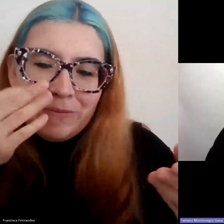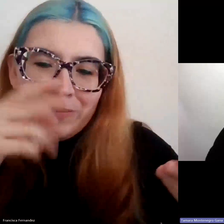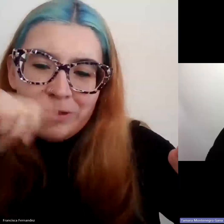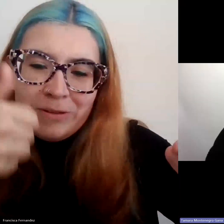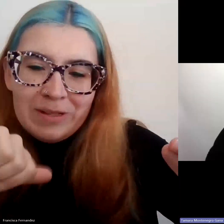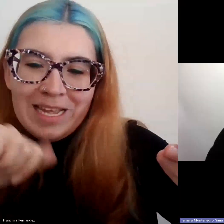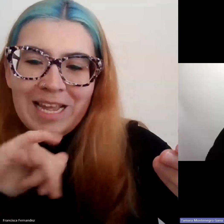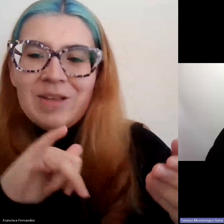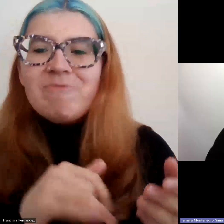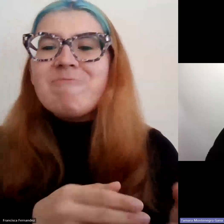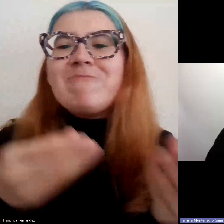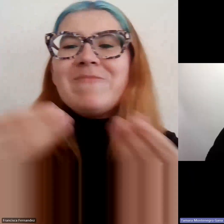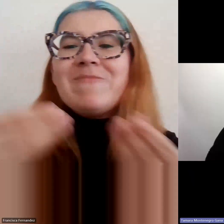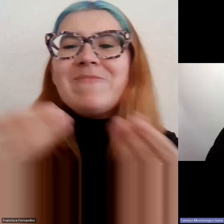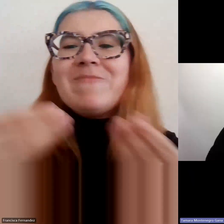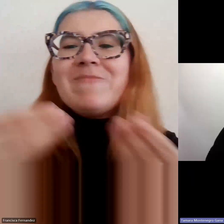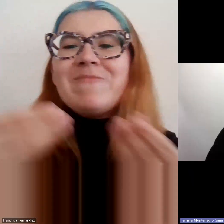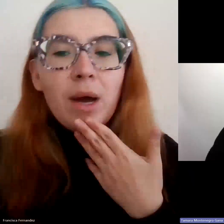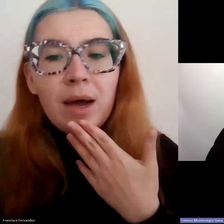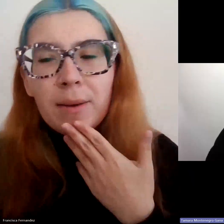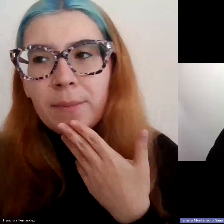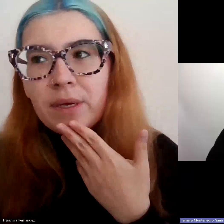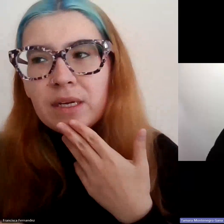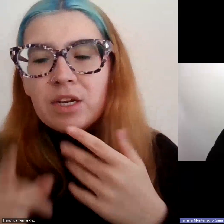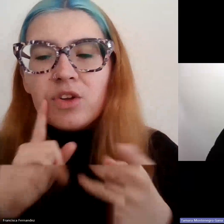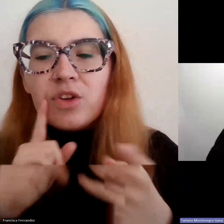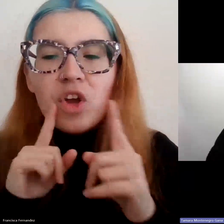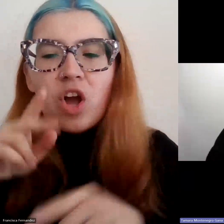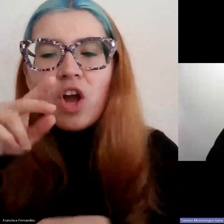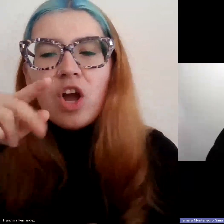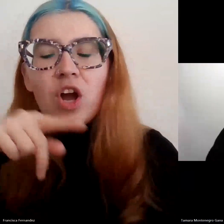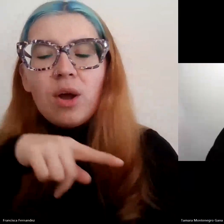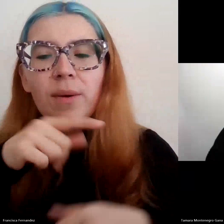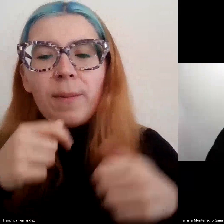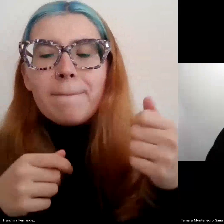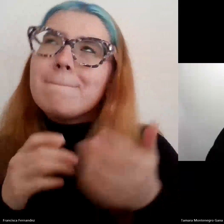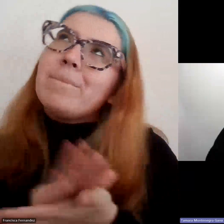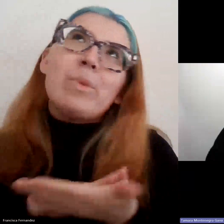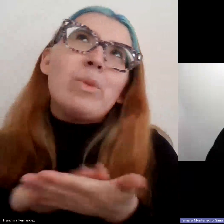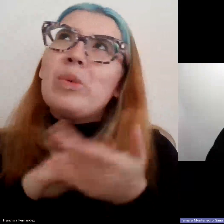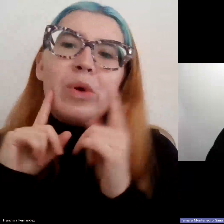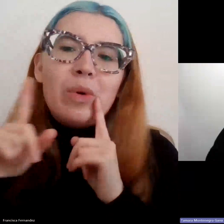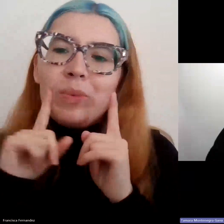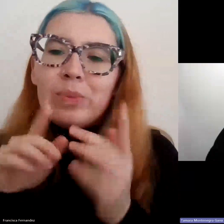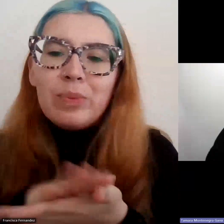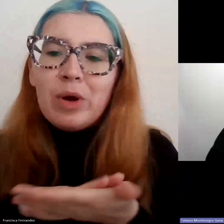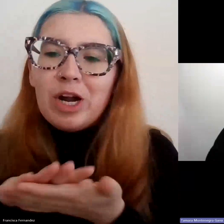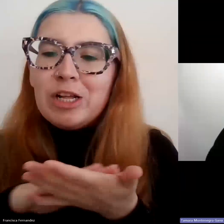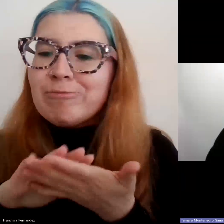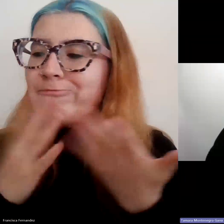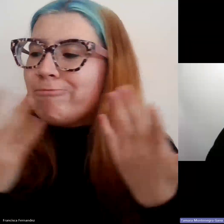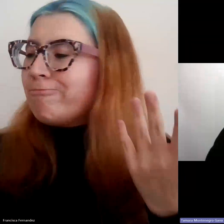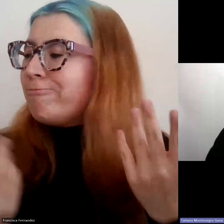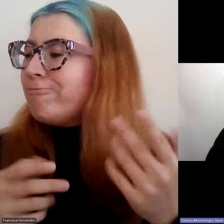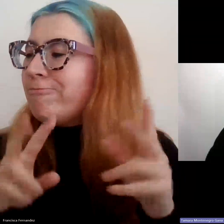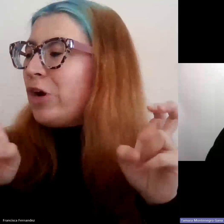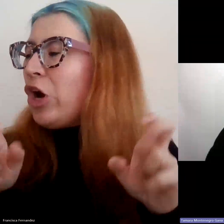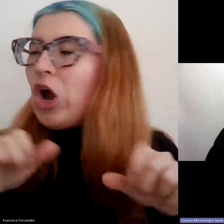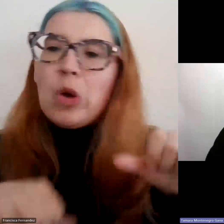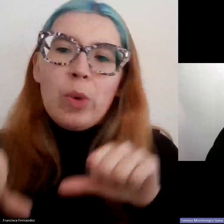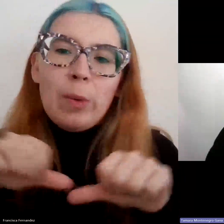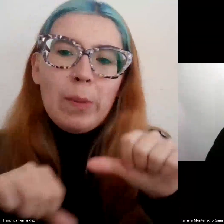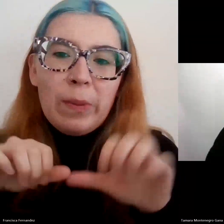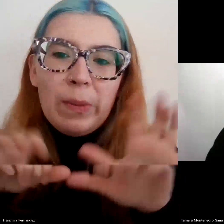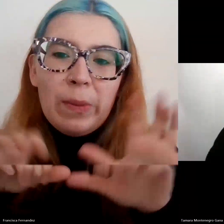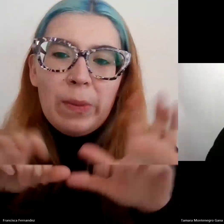las tareas, que las pudiera hacer, que las revisáramos si estaban bien, si estaban mal. Y también en las pruebas, por ejemplo, cuando tenía una